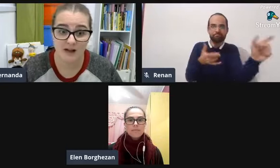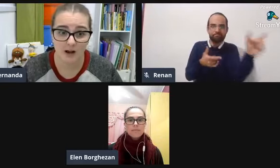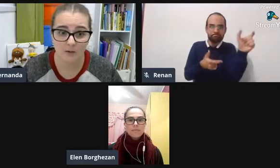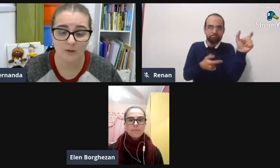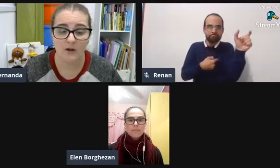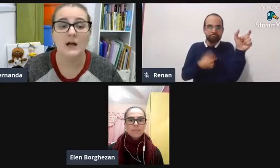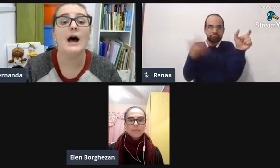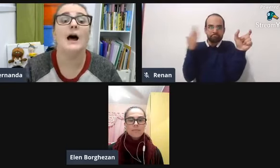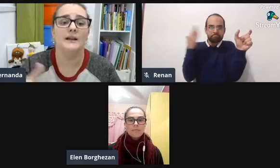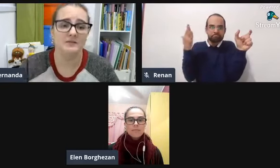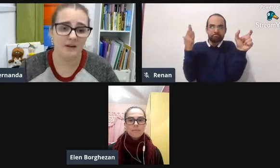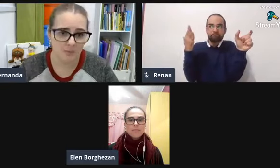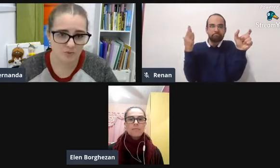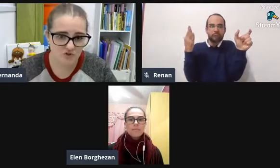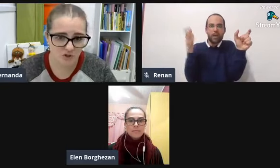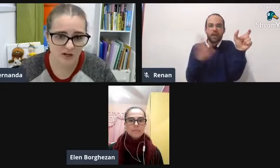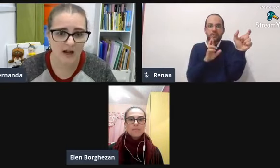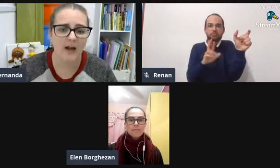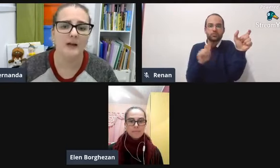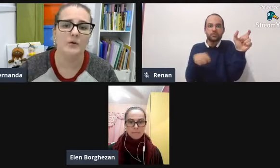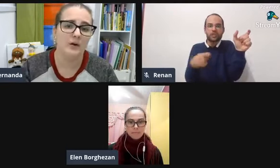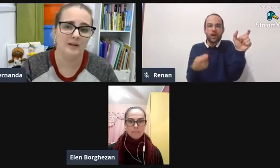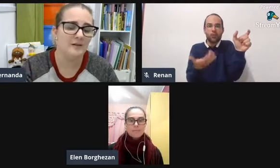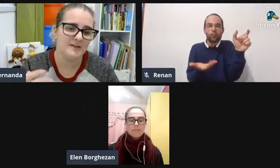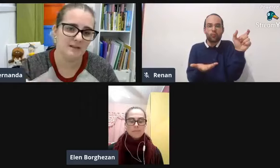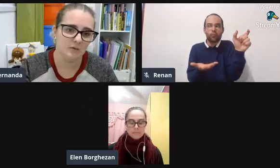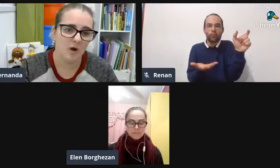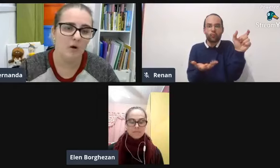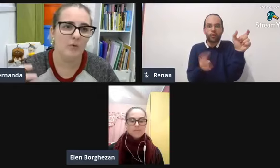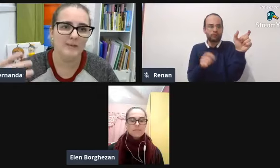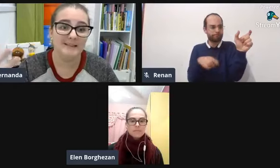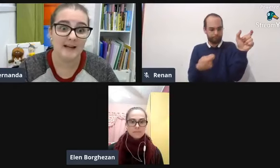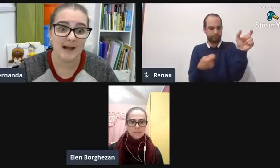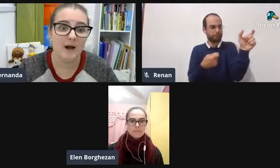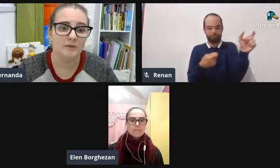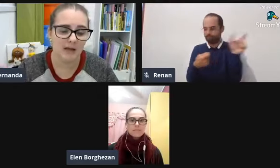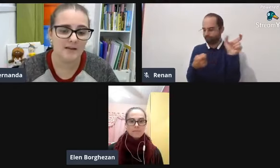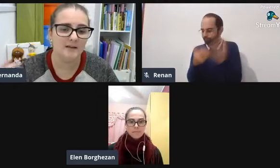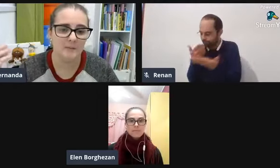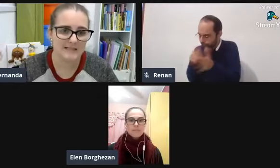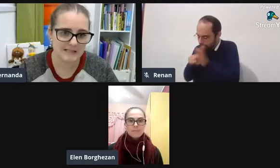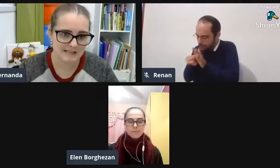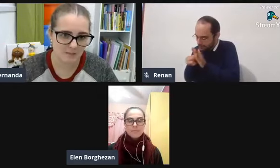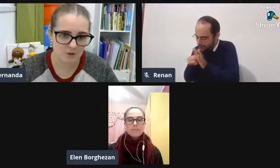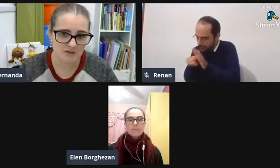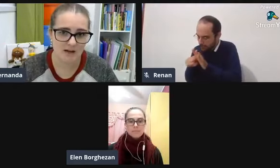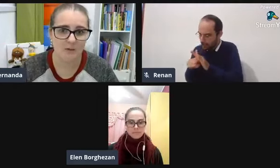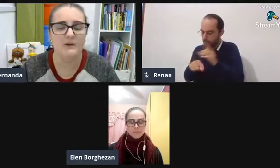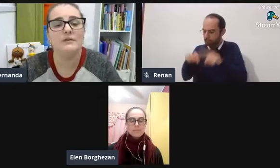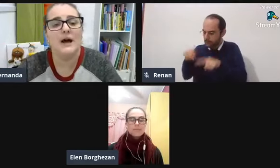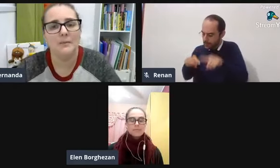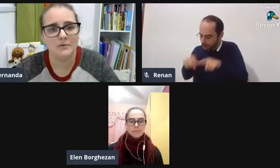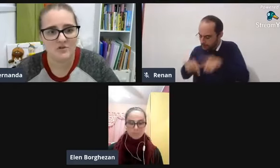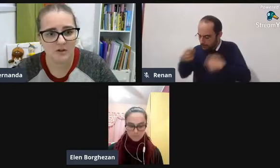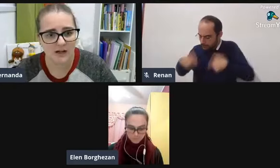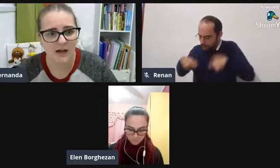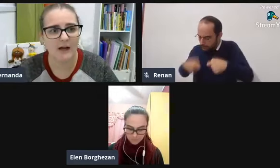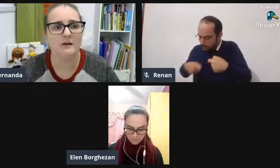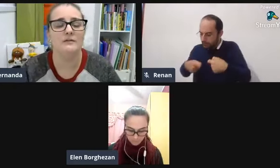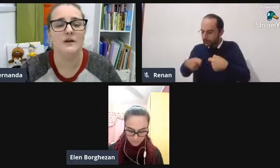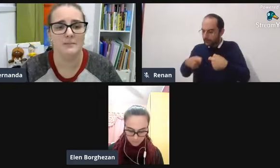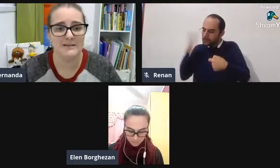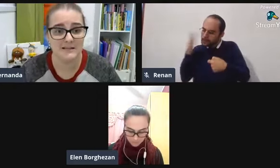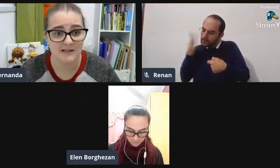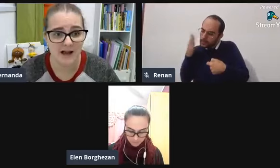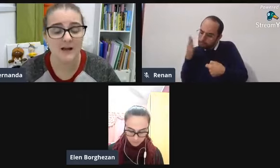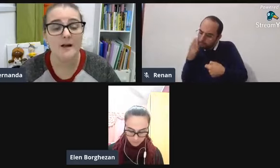sabe o sinal. Aí ele vai para um dicionário, ou ele está fazendo um material, né, que dele precisa saber o sinal, ele vai para um dicionário,